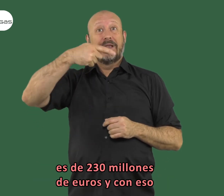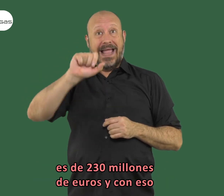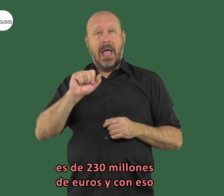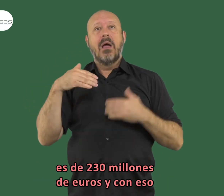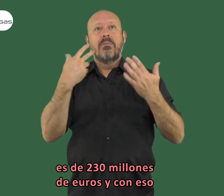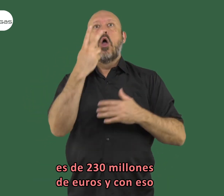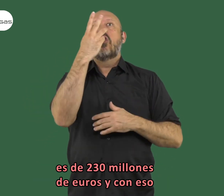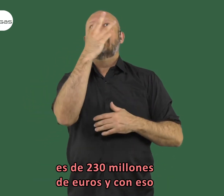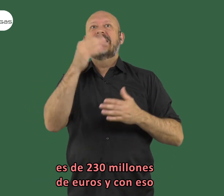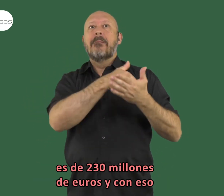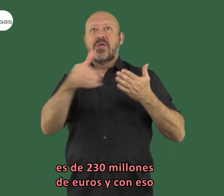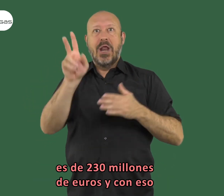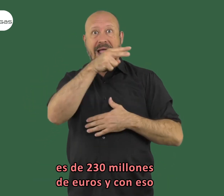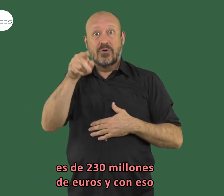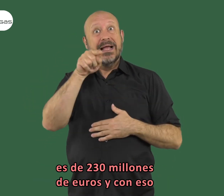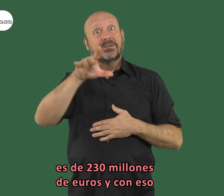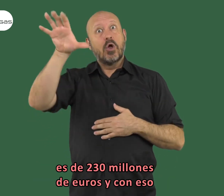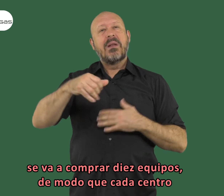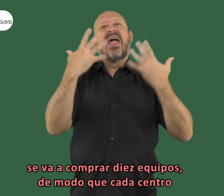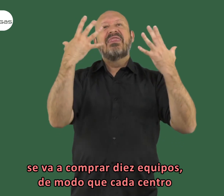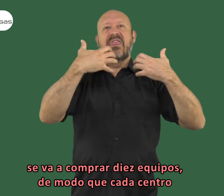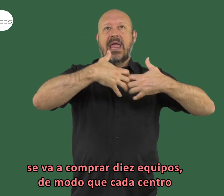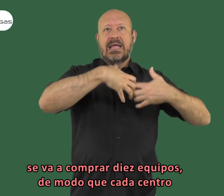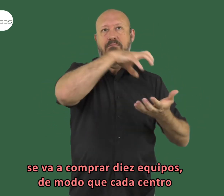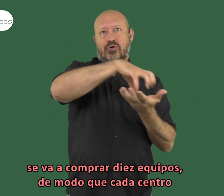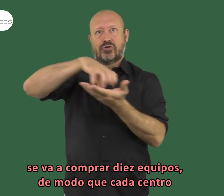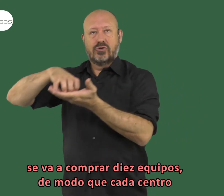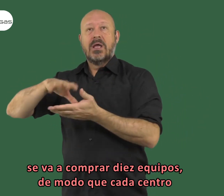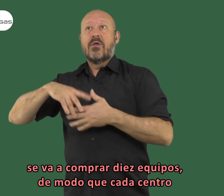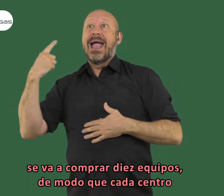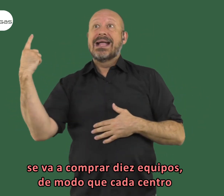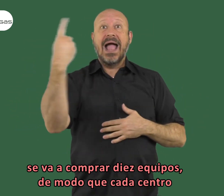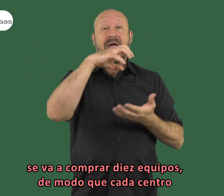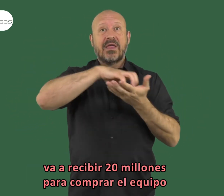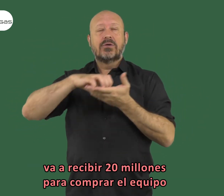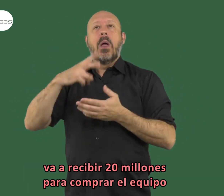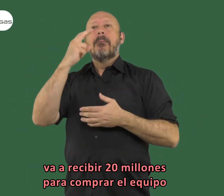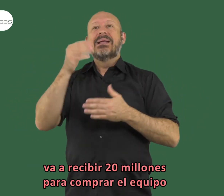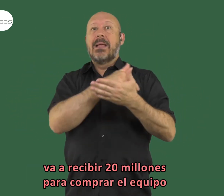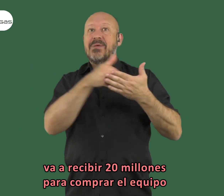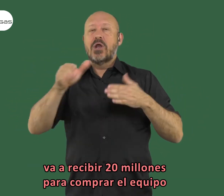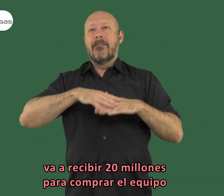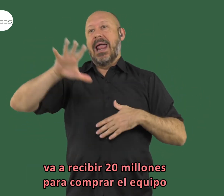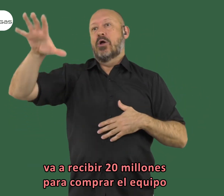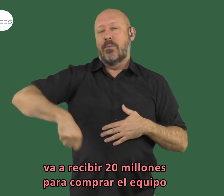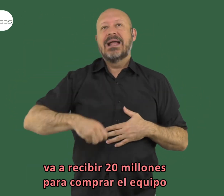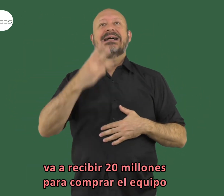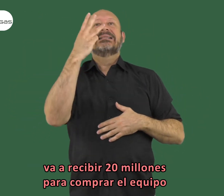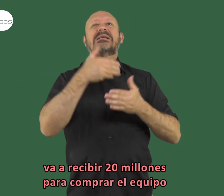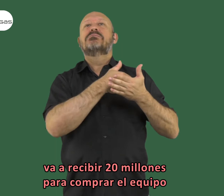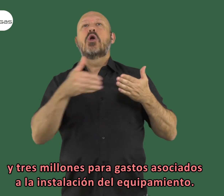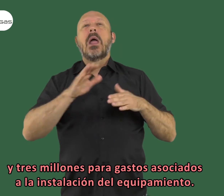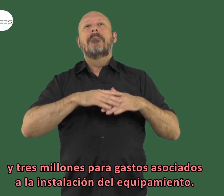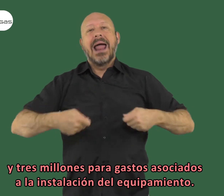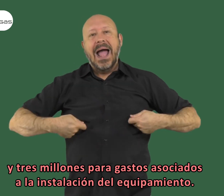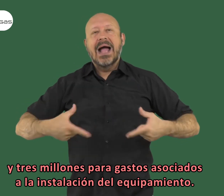de 230 millones de euros y con eso se van a comprar 10 equipos. De modo que cada centro va a recibir 20 millones para comprar el